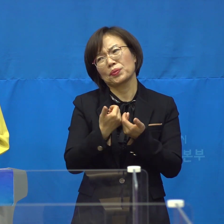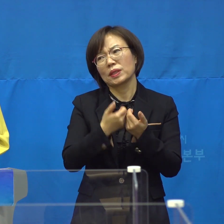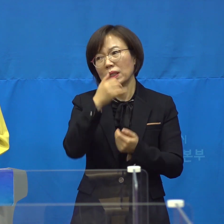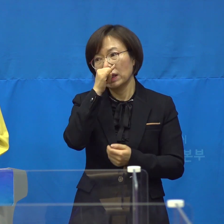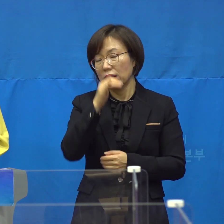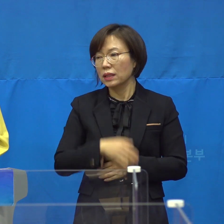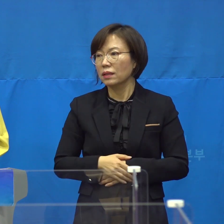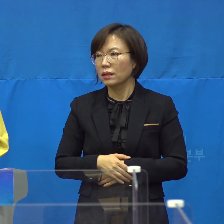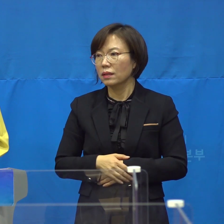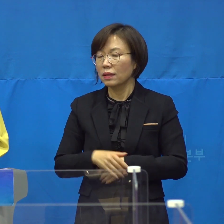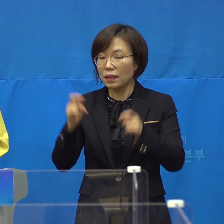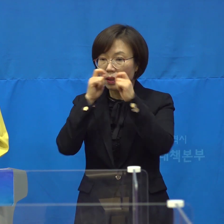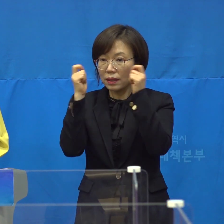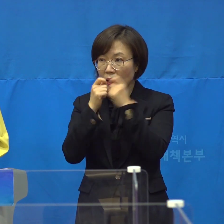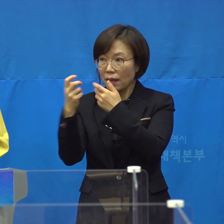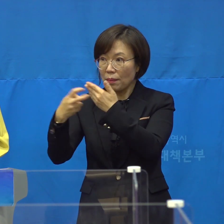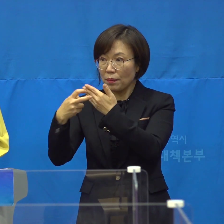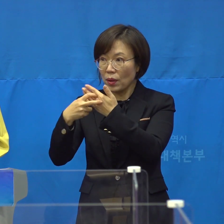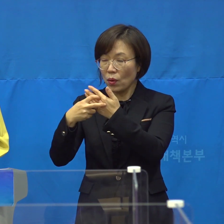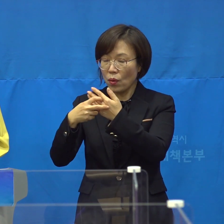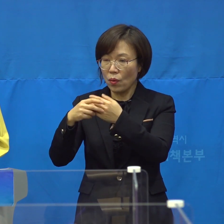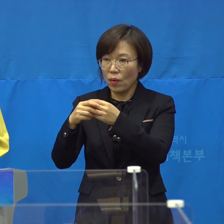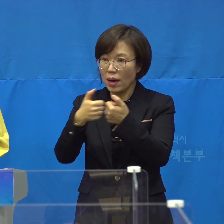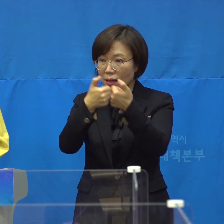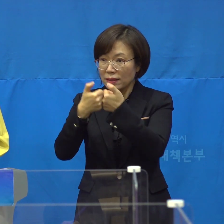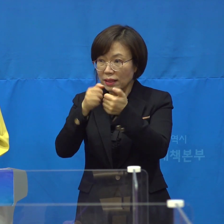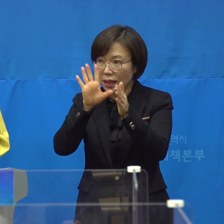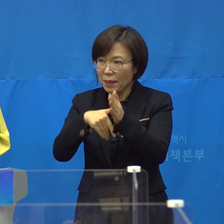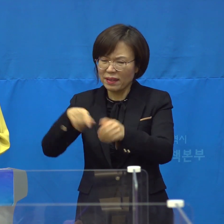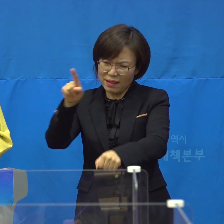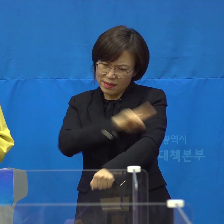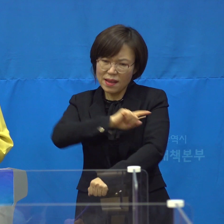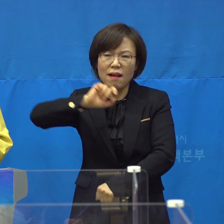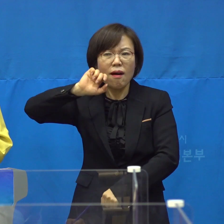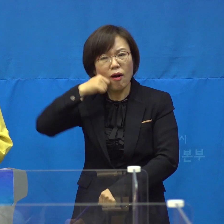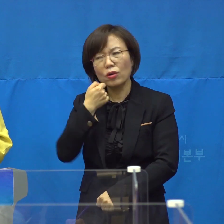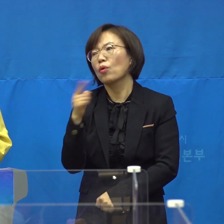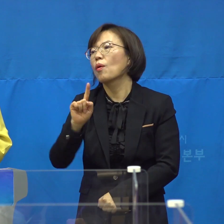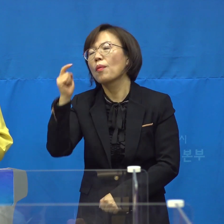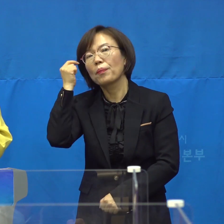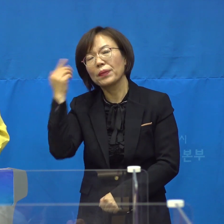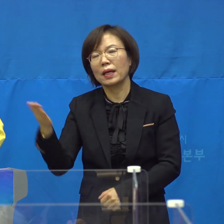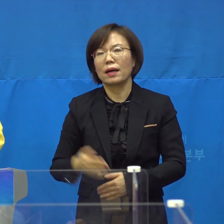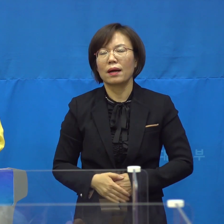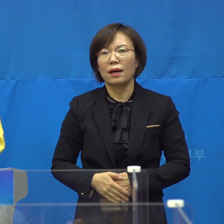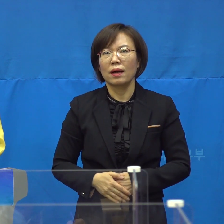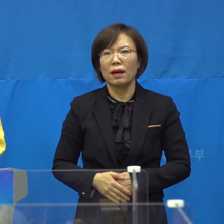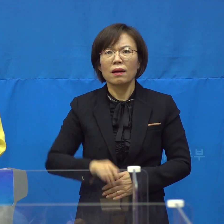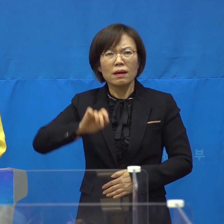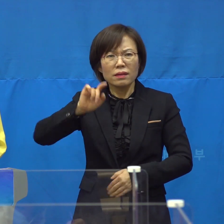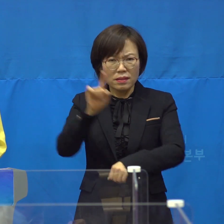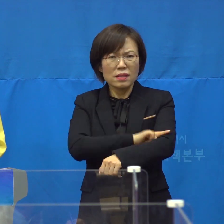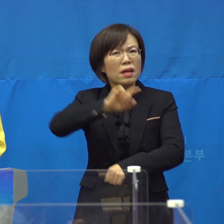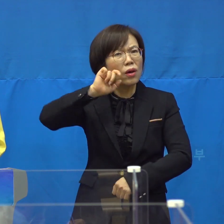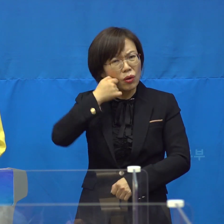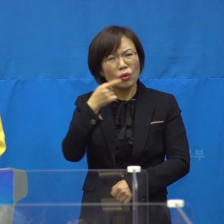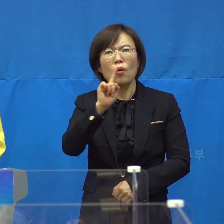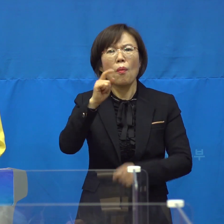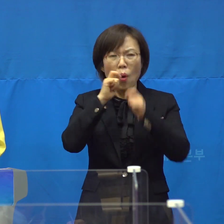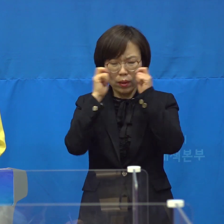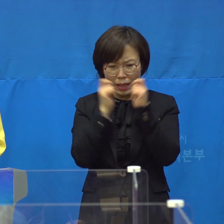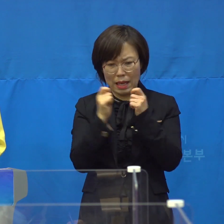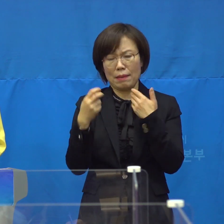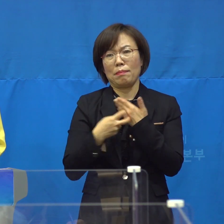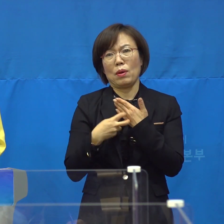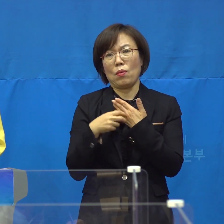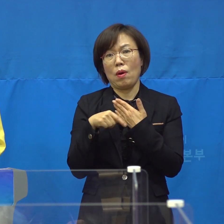예. 그 민간 병원들하고 이렇게 접촉을 해보실 때 애로사항이 어떤 건가요? 우선 그 애로사항이라는 게 이제 민간